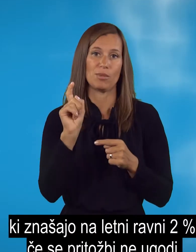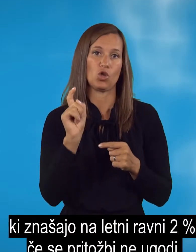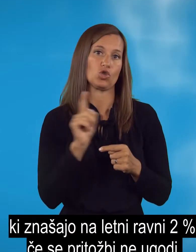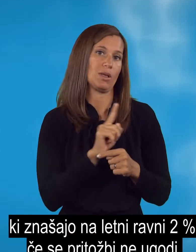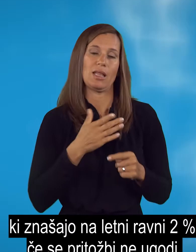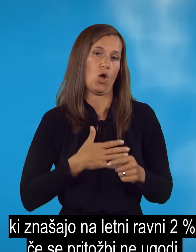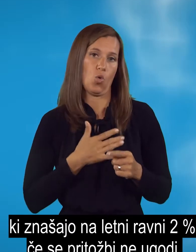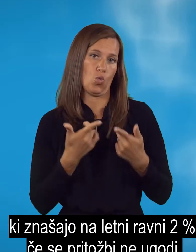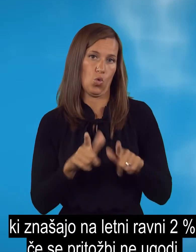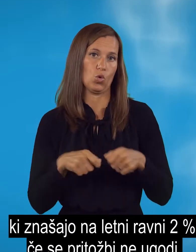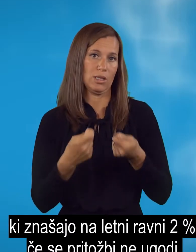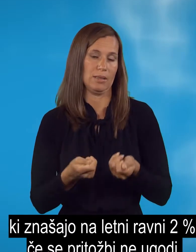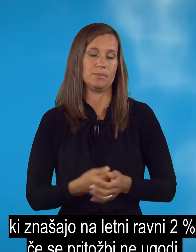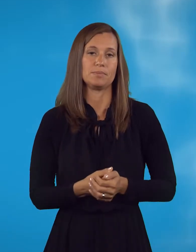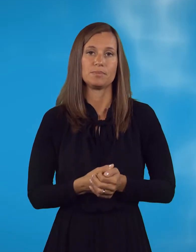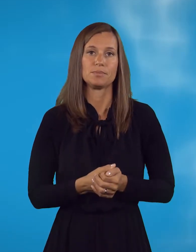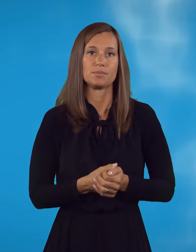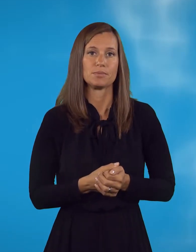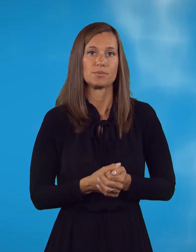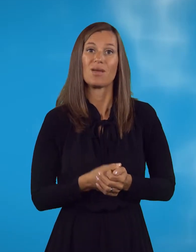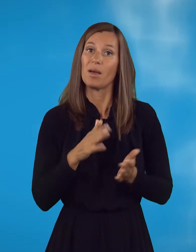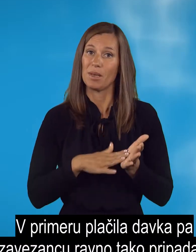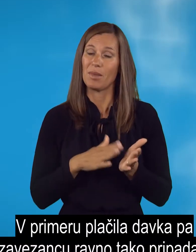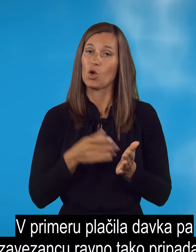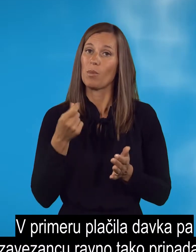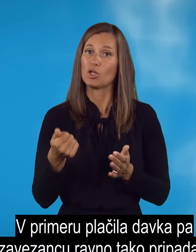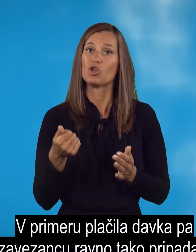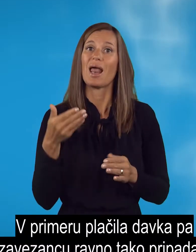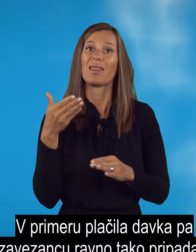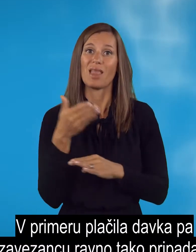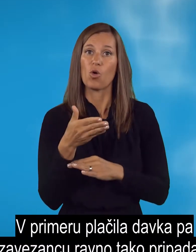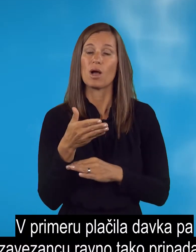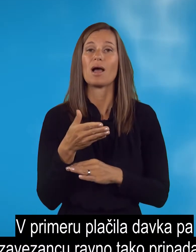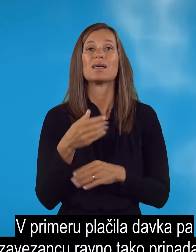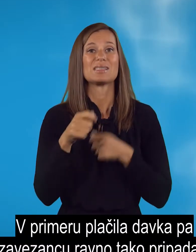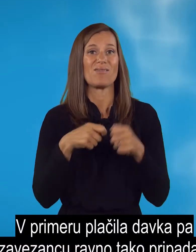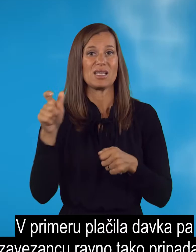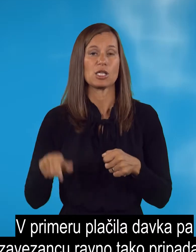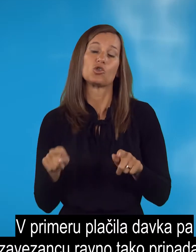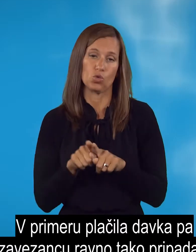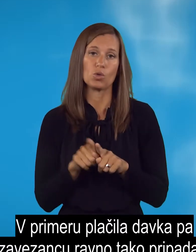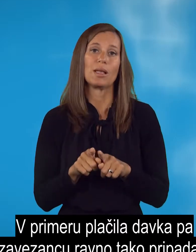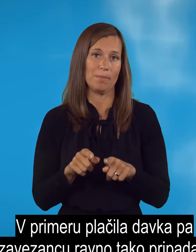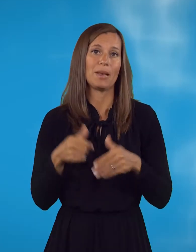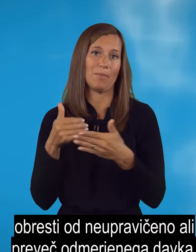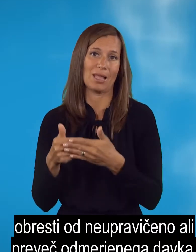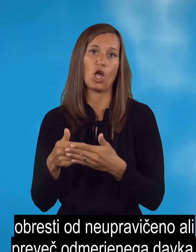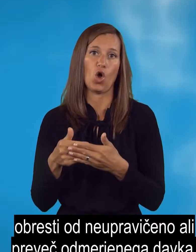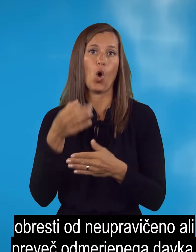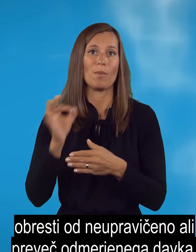pritožbi ne ugodi. V primeru plačila davka pa zavezancu ravno tako pripadajo obresti od